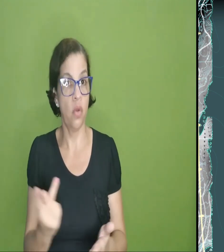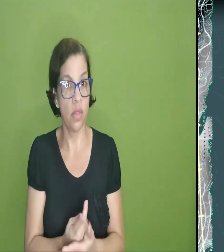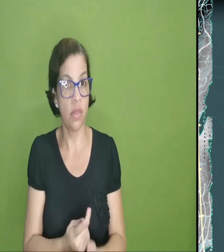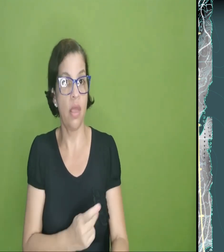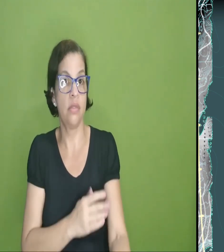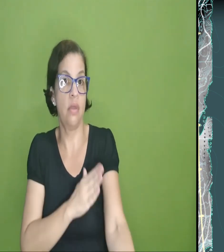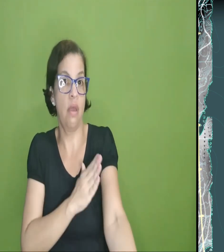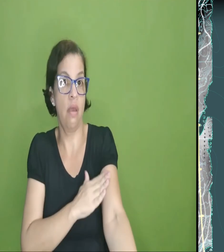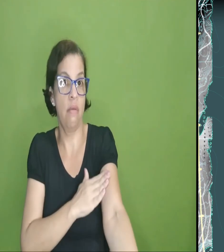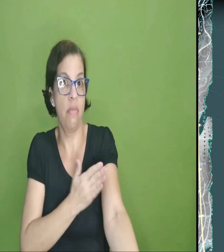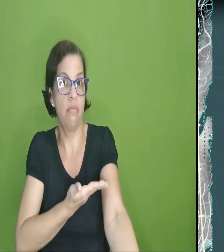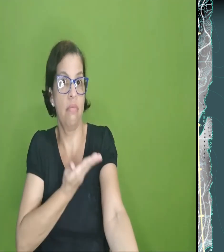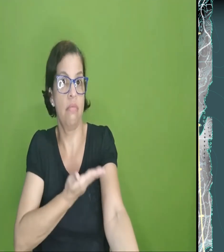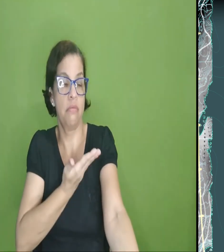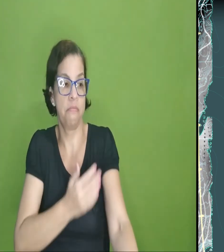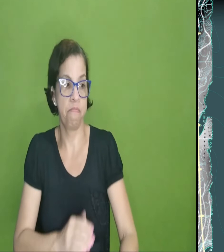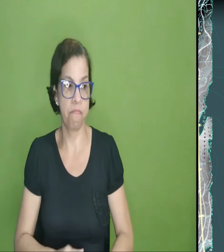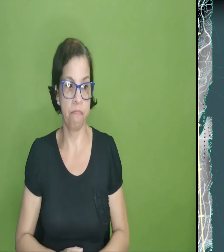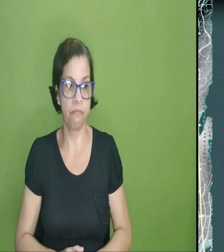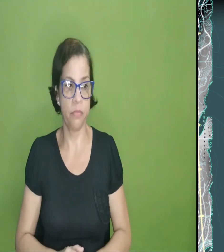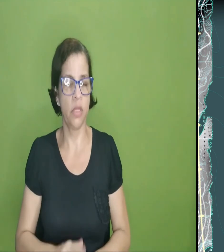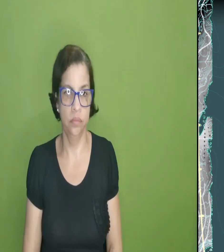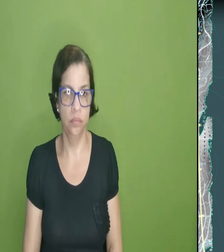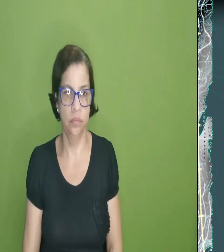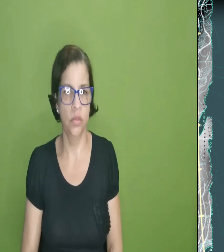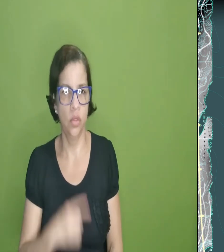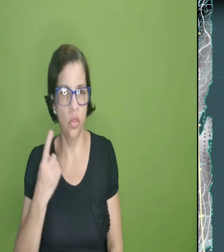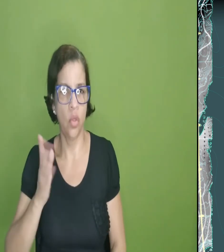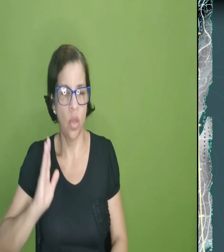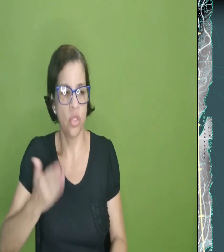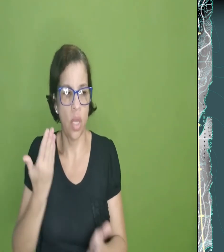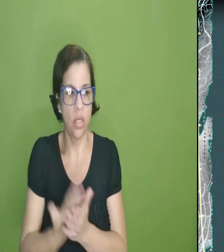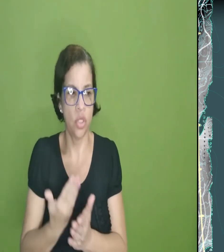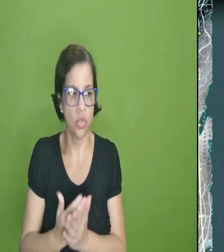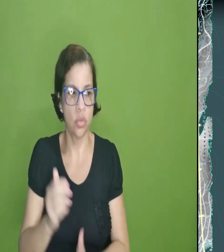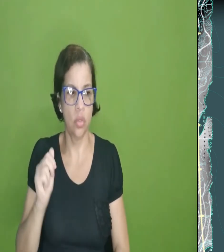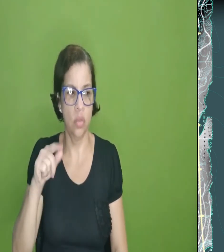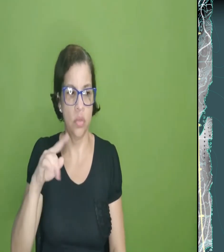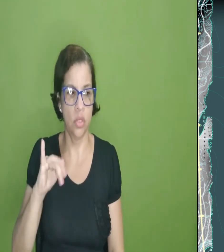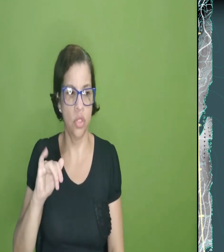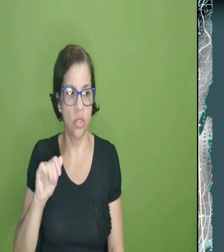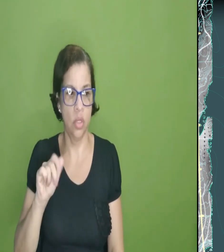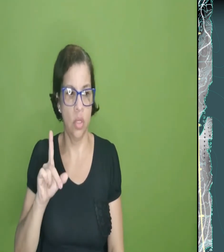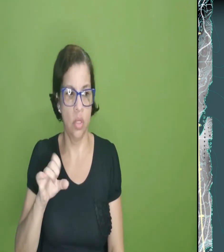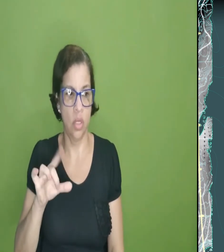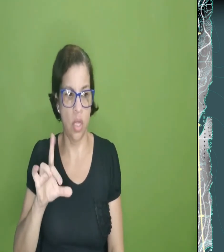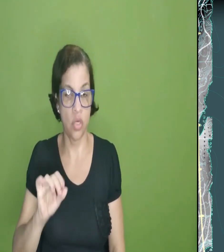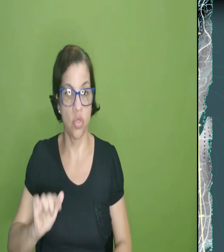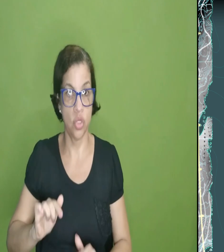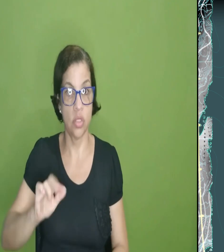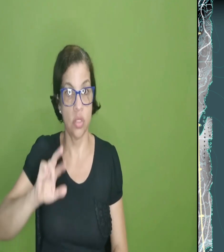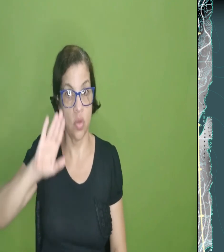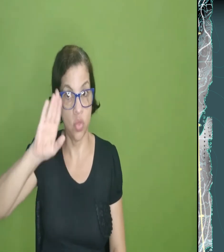rever eles, que é a clonidina, que é um agonista alfa-2 pré-sináptico, que inibe a síntese